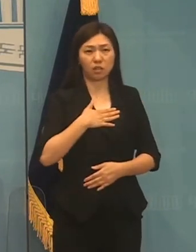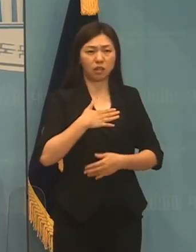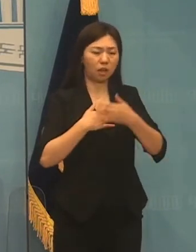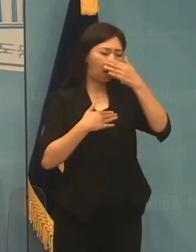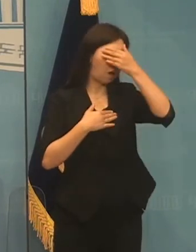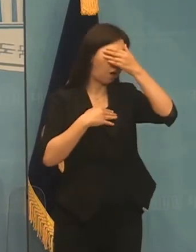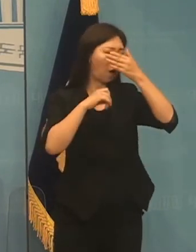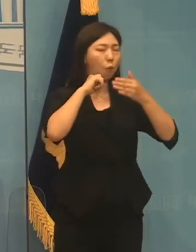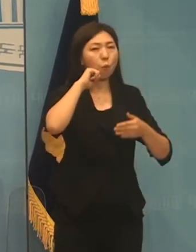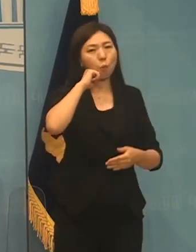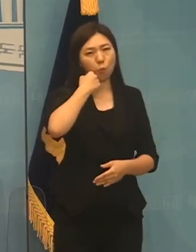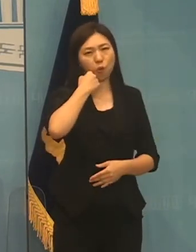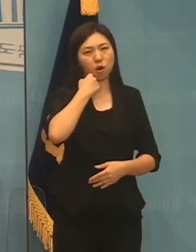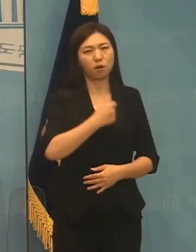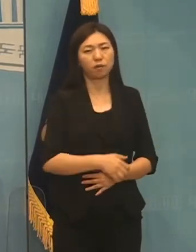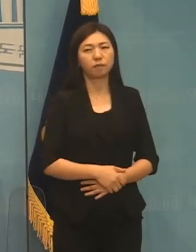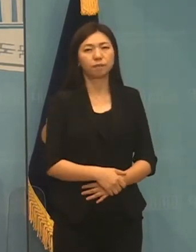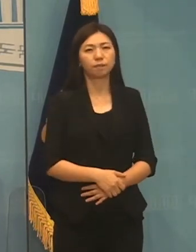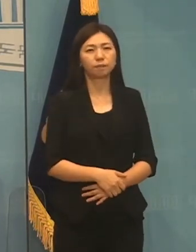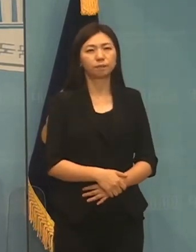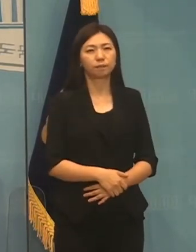채 할 수가 없었기 때문입니다.